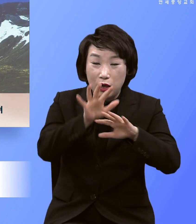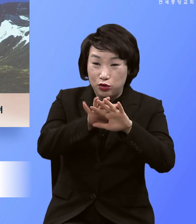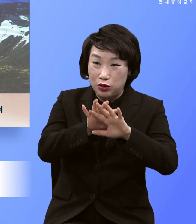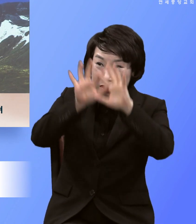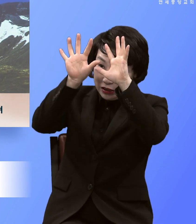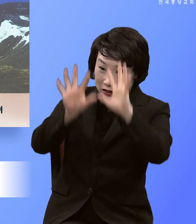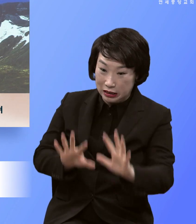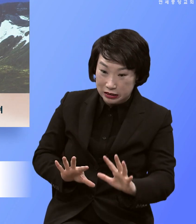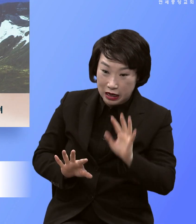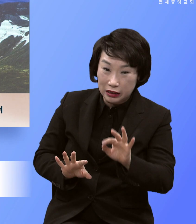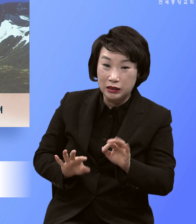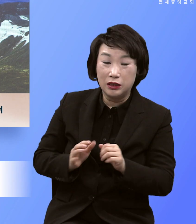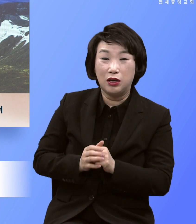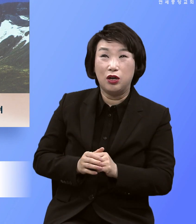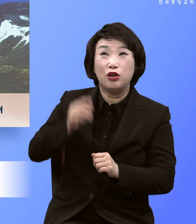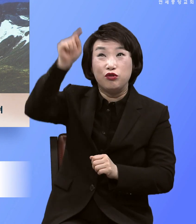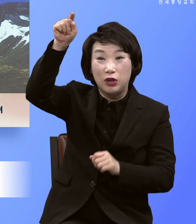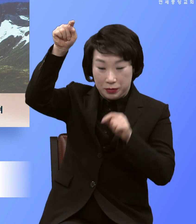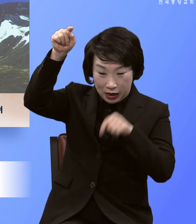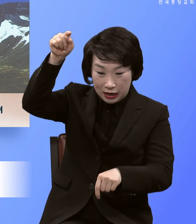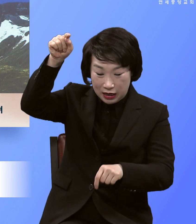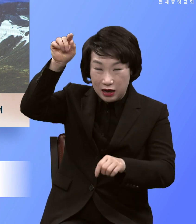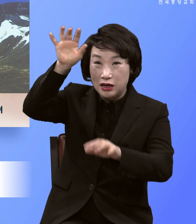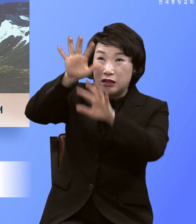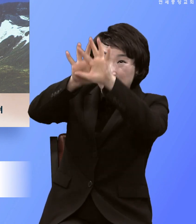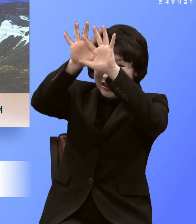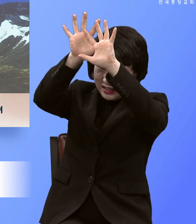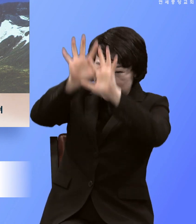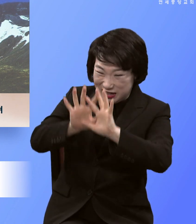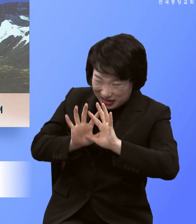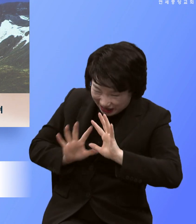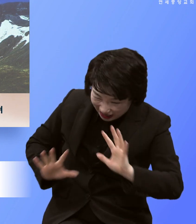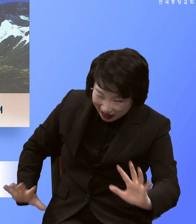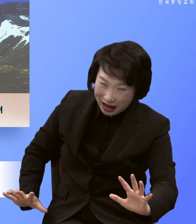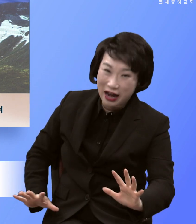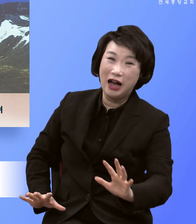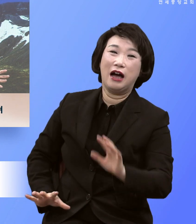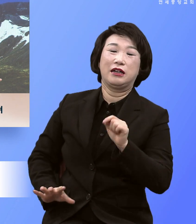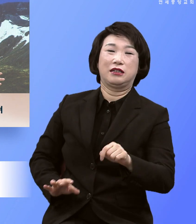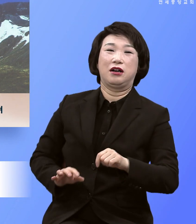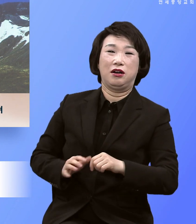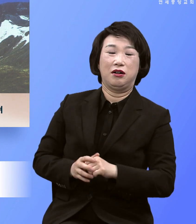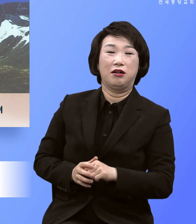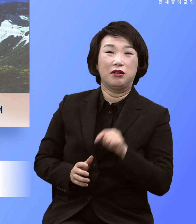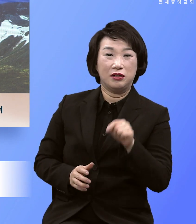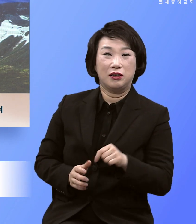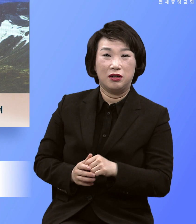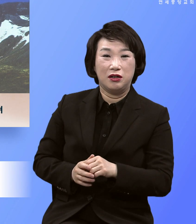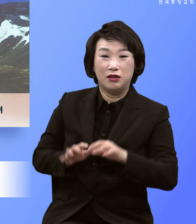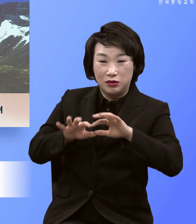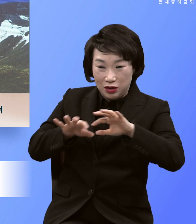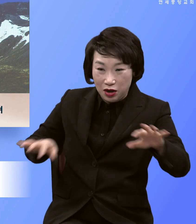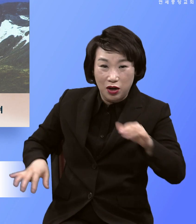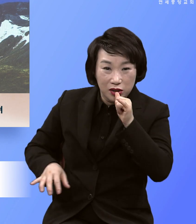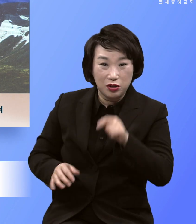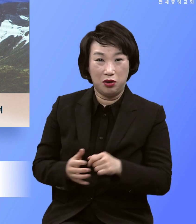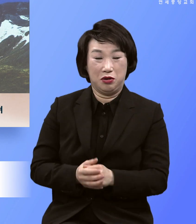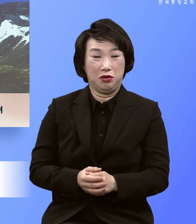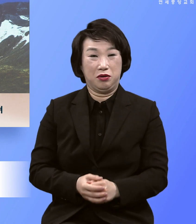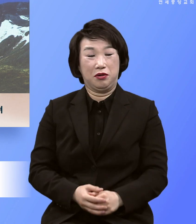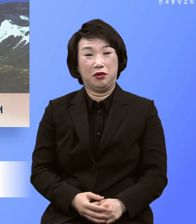휘장이 이루부터 아래까지 찢어져 둘이 하나 되고